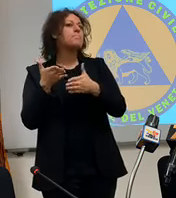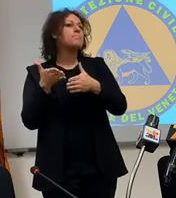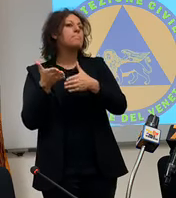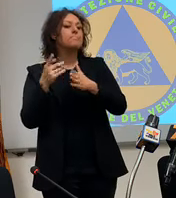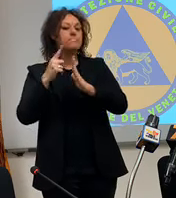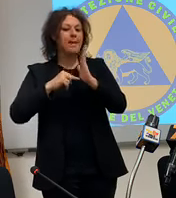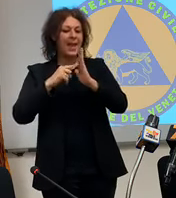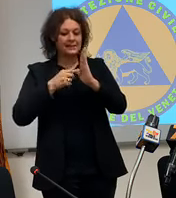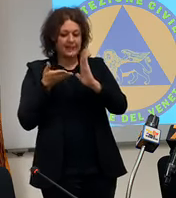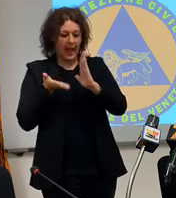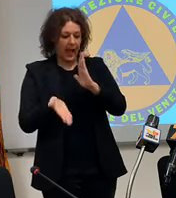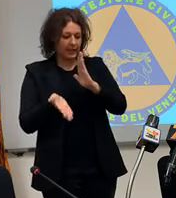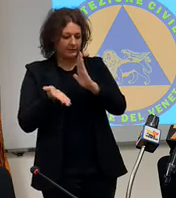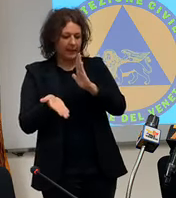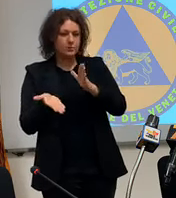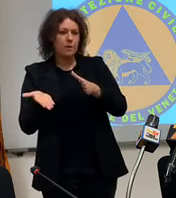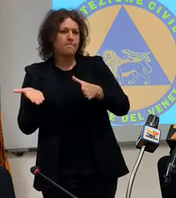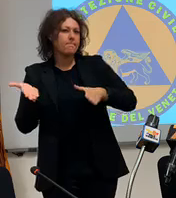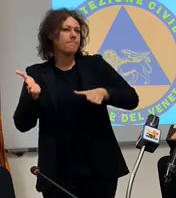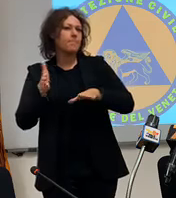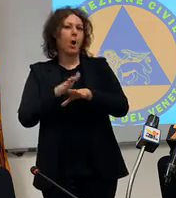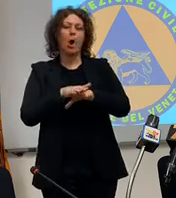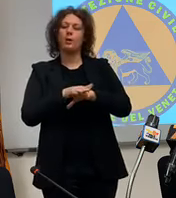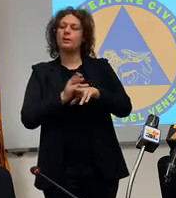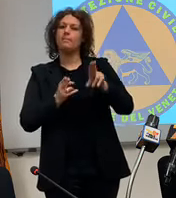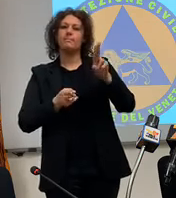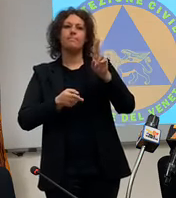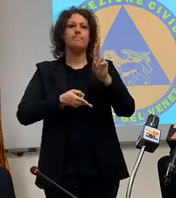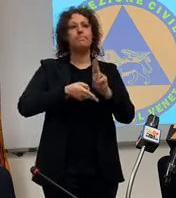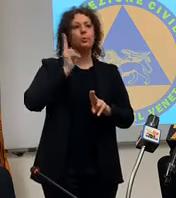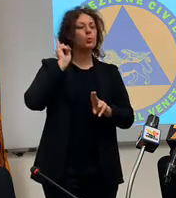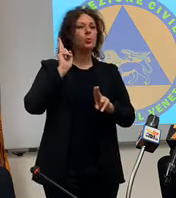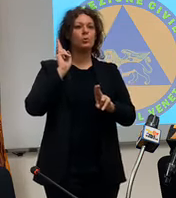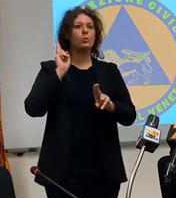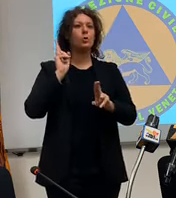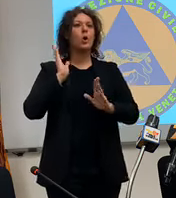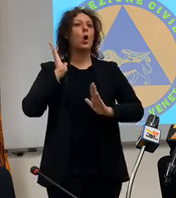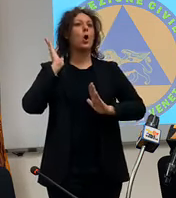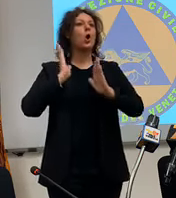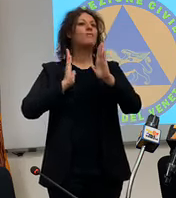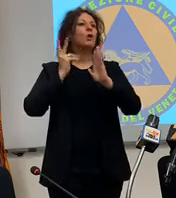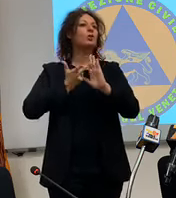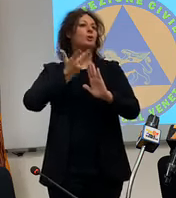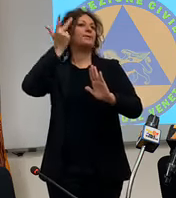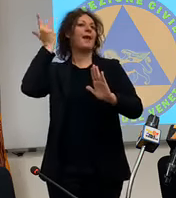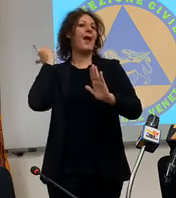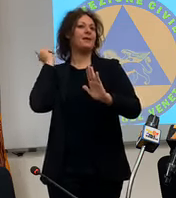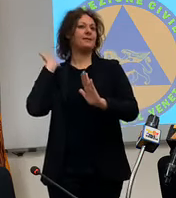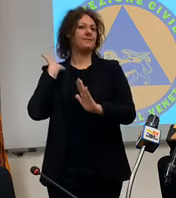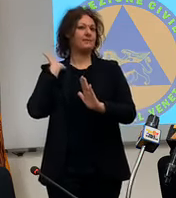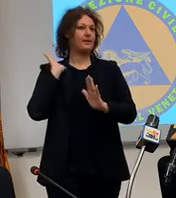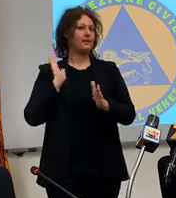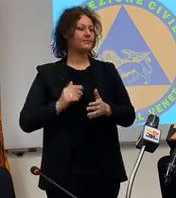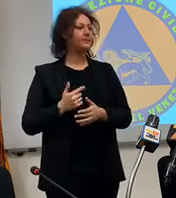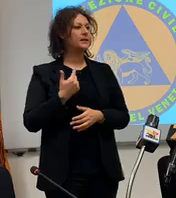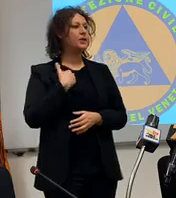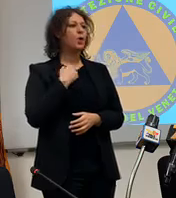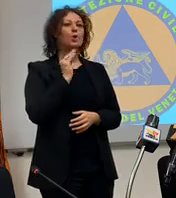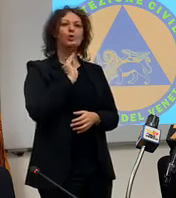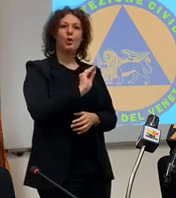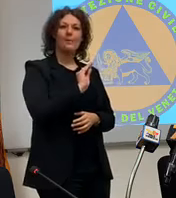questi mesi rispetto al triennio precedente cioè il raffronto è questo sa sa perché glielo chiedo